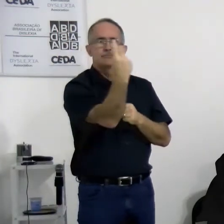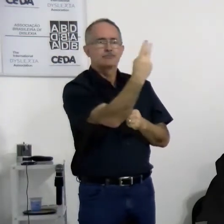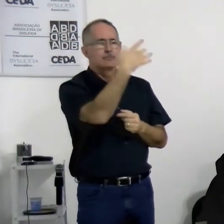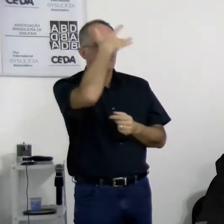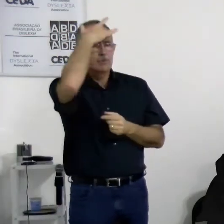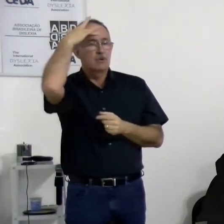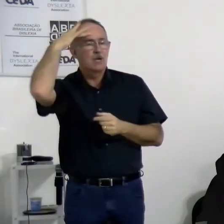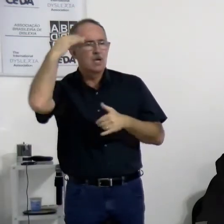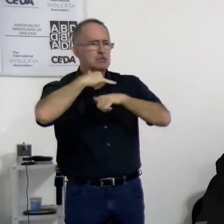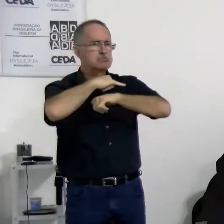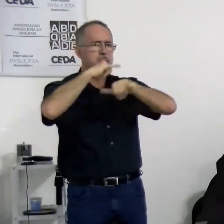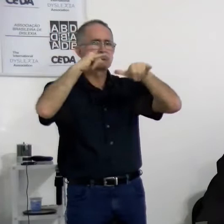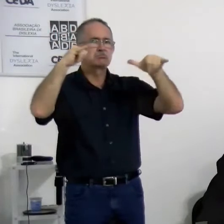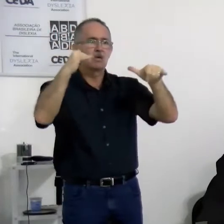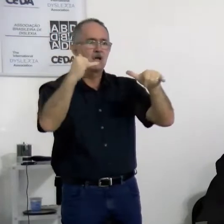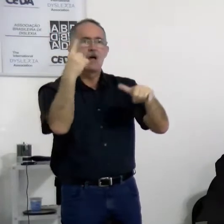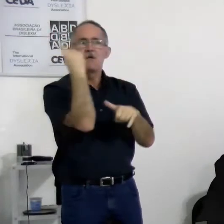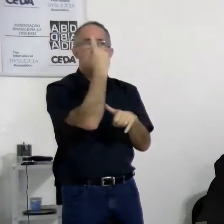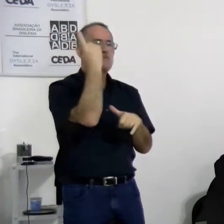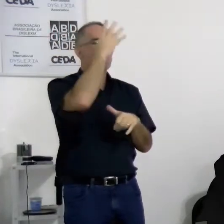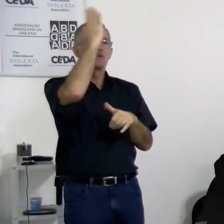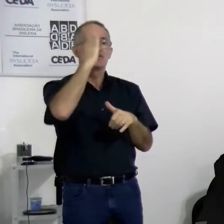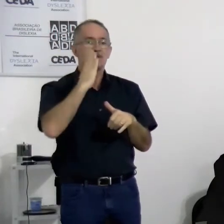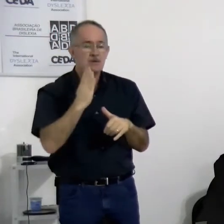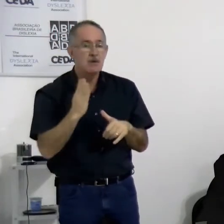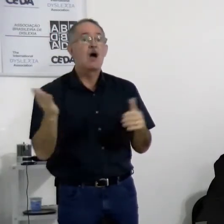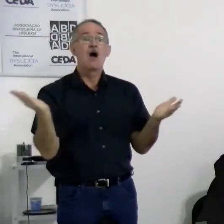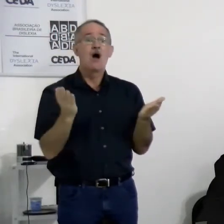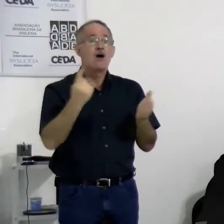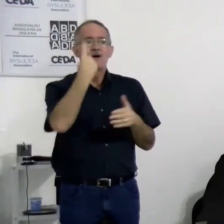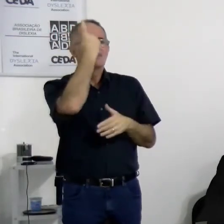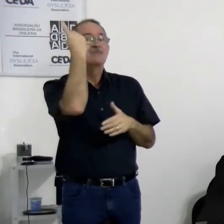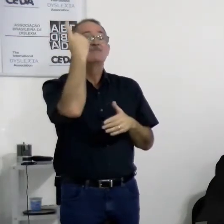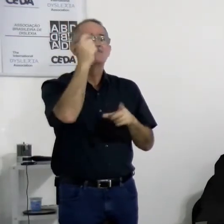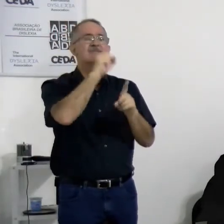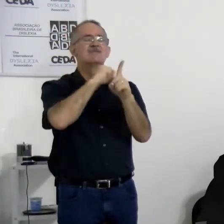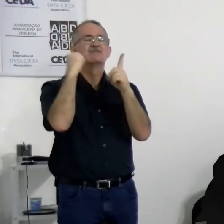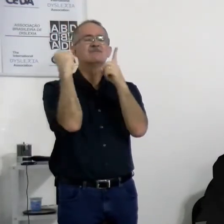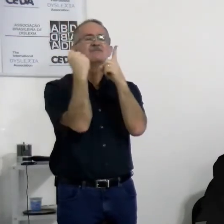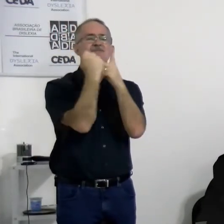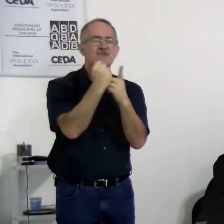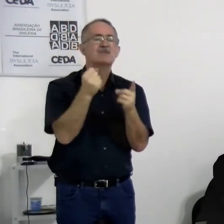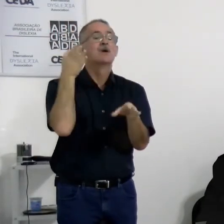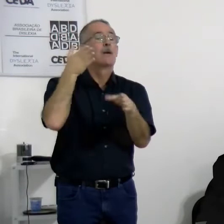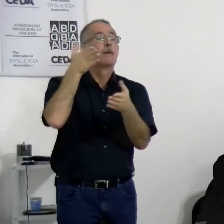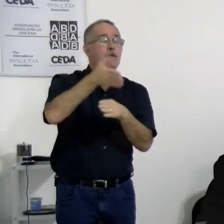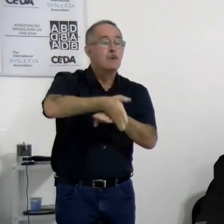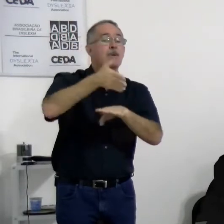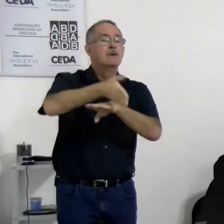como a primeira global partner. Eu soube agora que nós somos as primeiras. Então, é uma grande honra que eu vivi